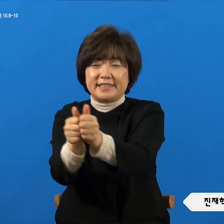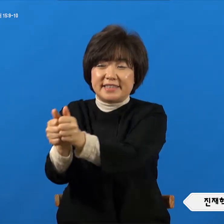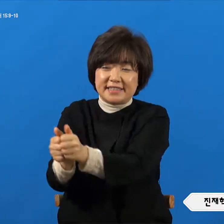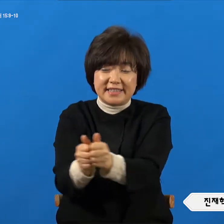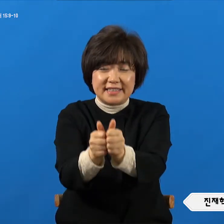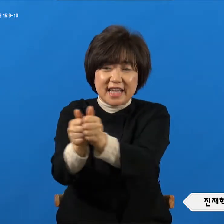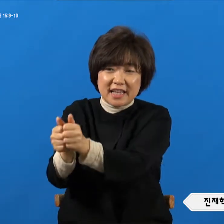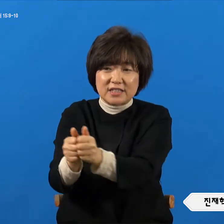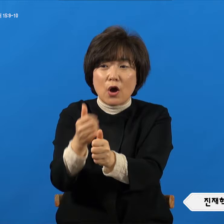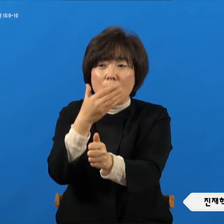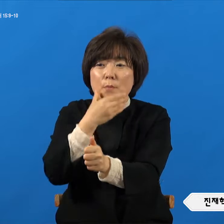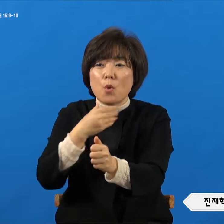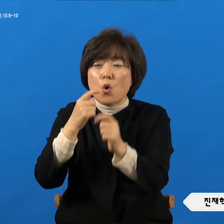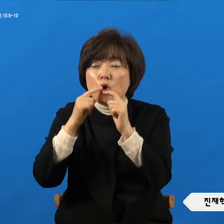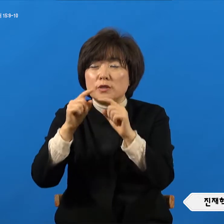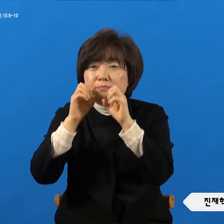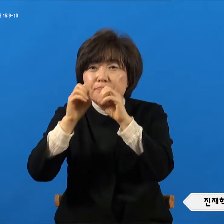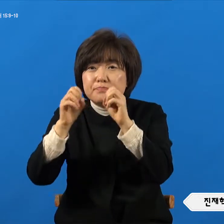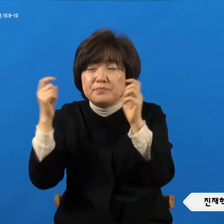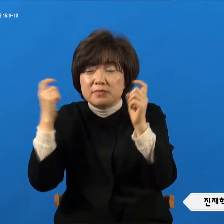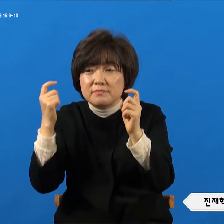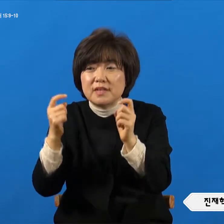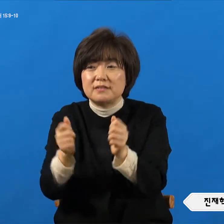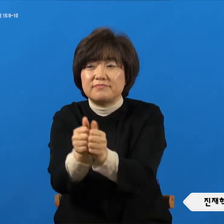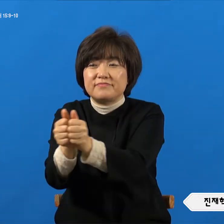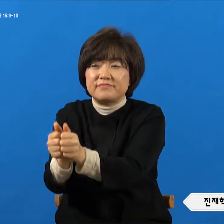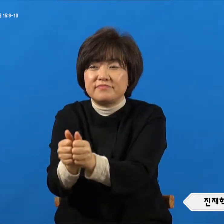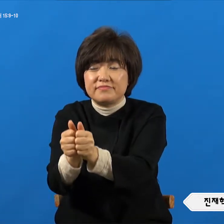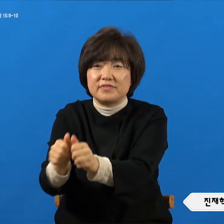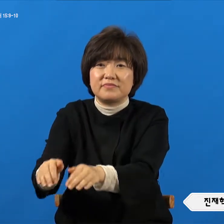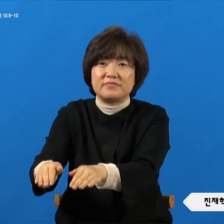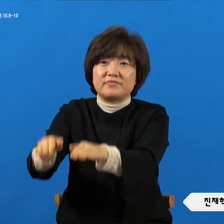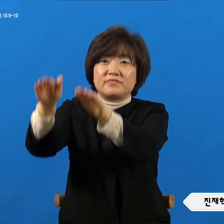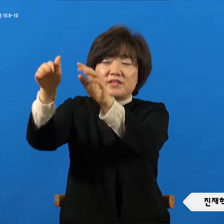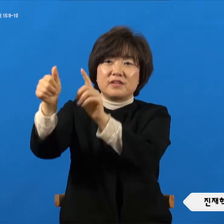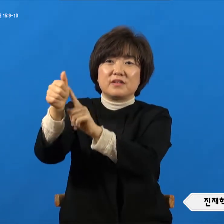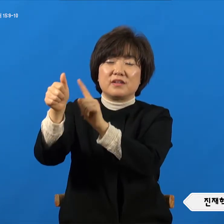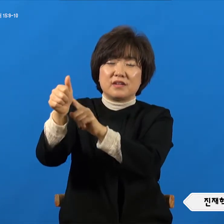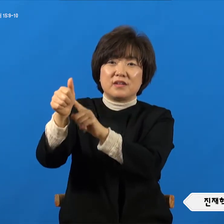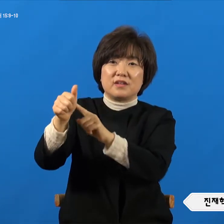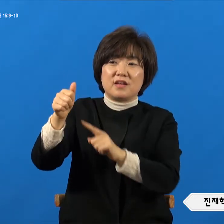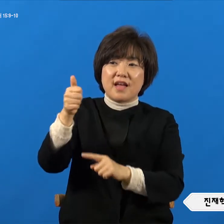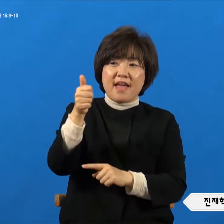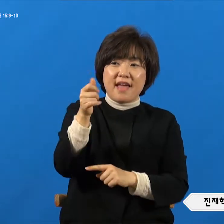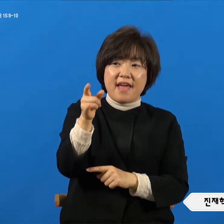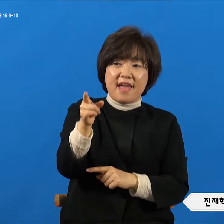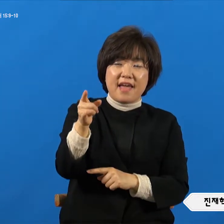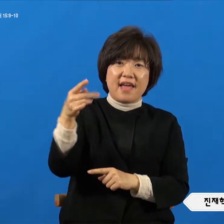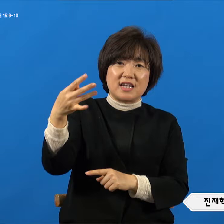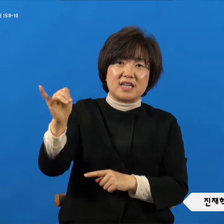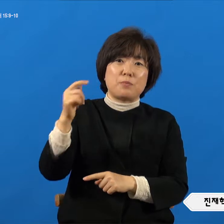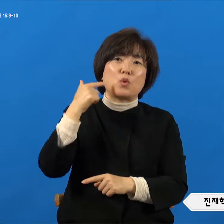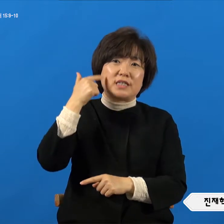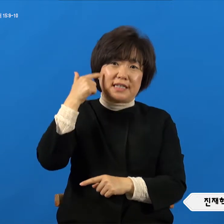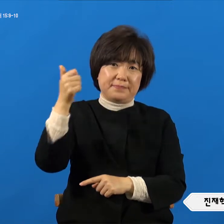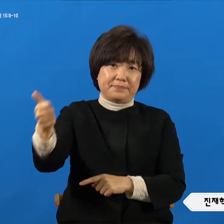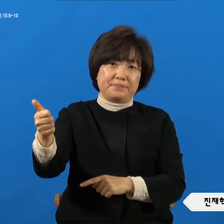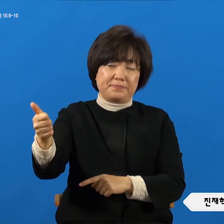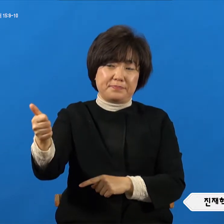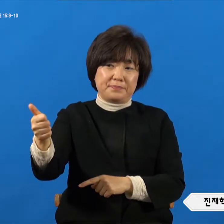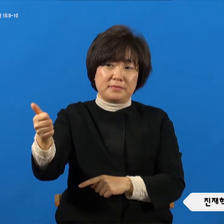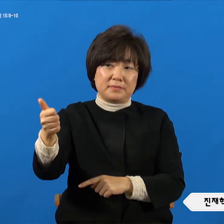받고 함께 자랐던 사람이 마드세이 햄이라는 목사님입니다. 그